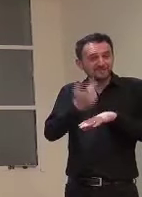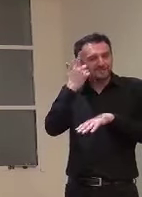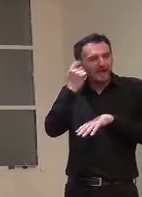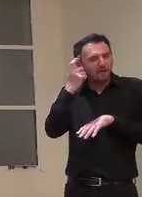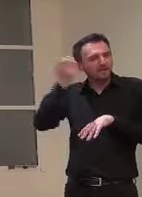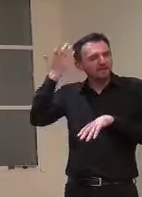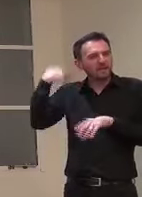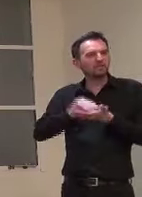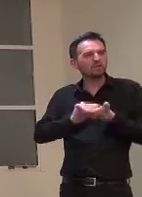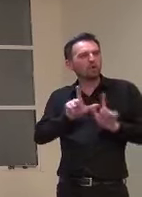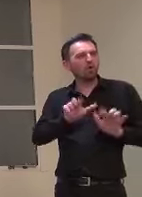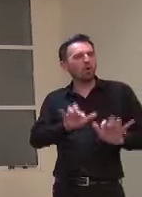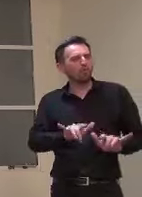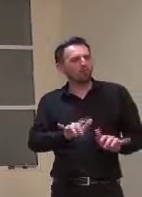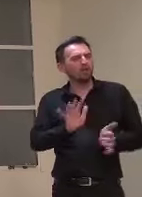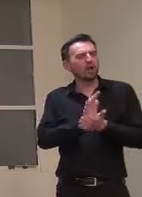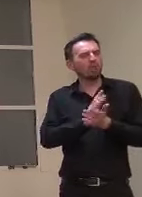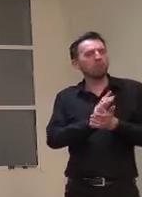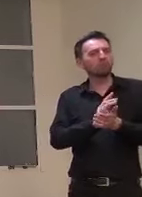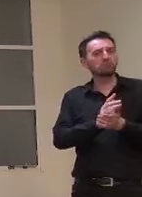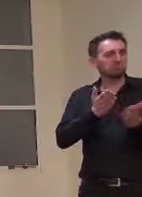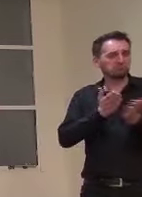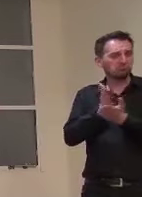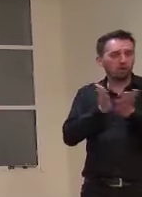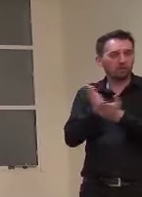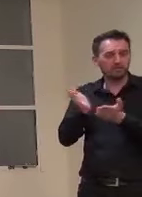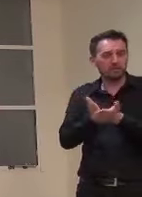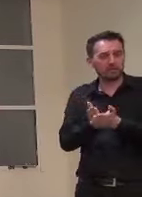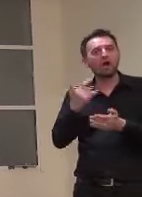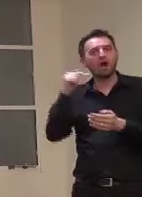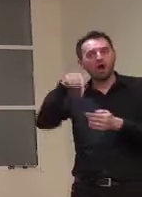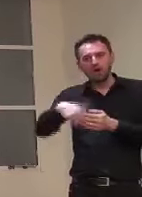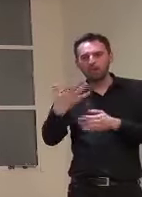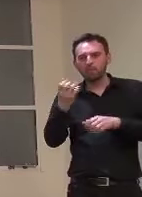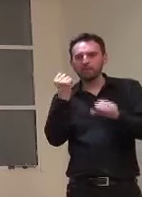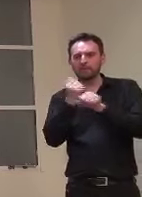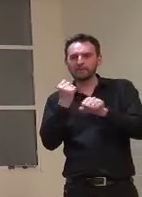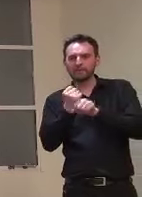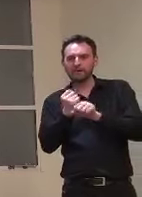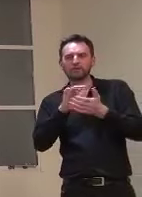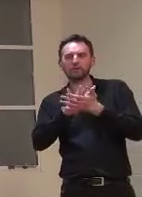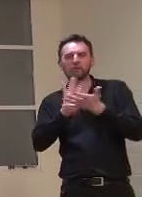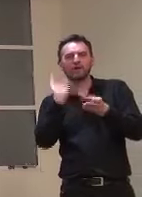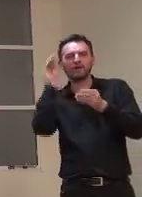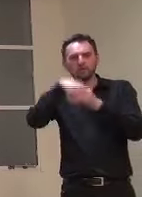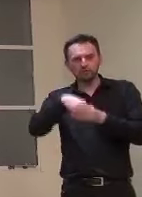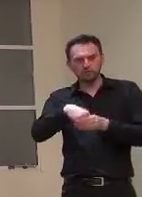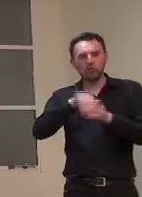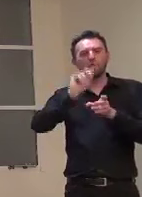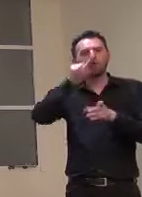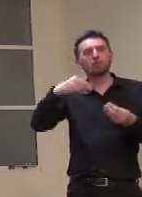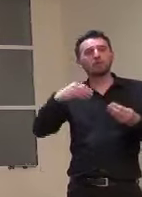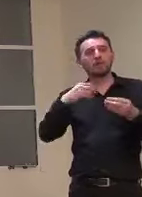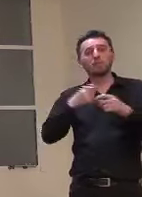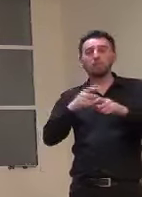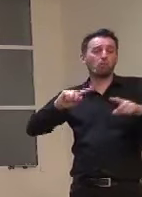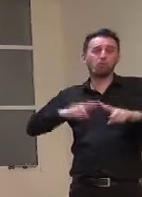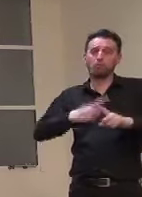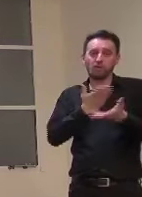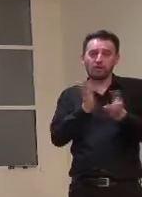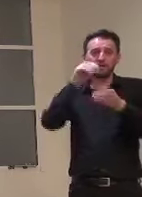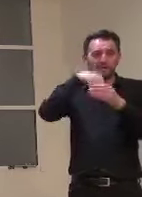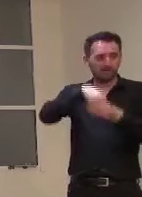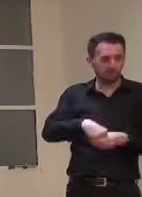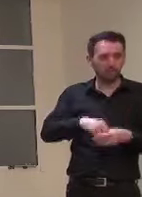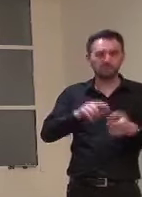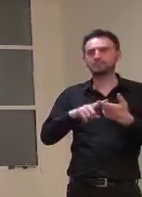computadora un contenido en sí mismo y poder trabajar esto tiene que ver con un marco político tiene